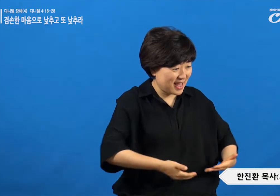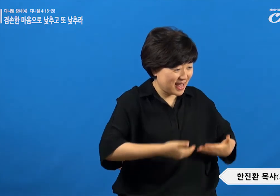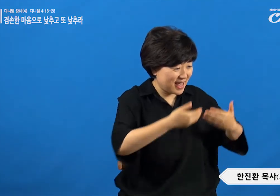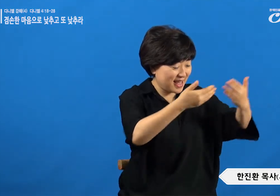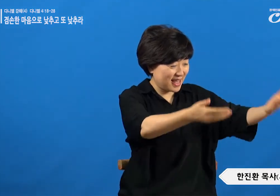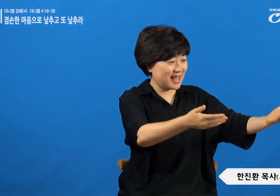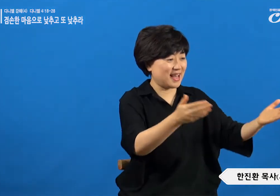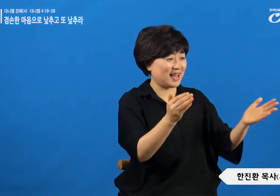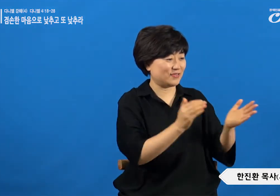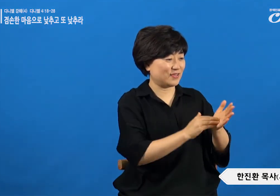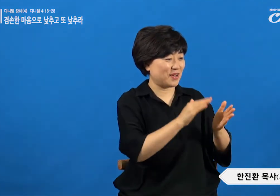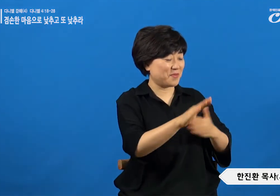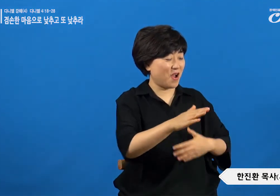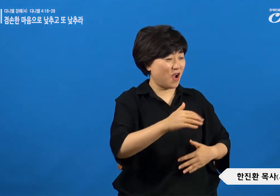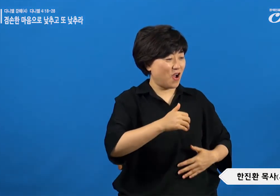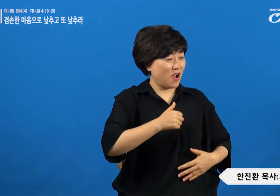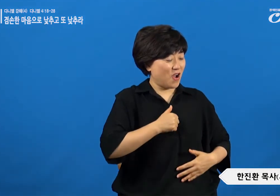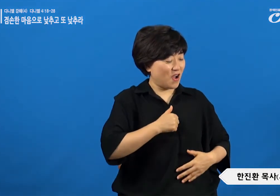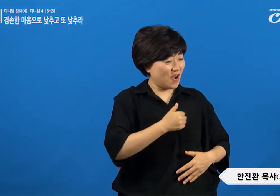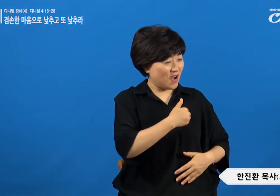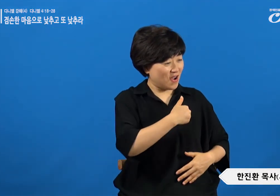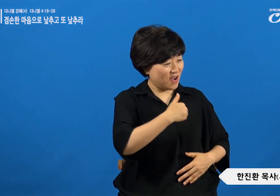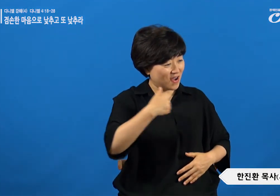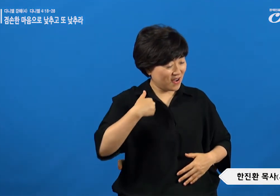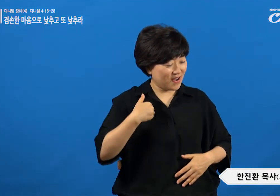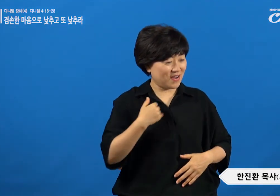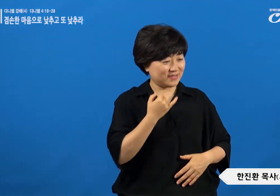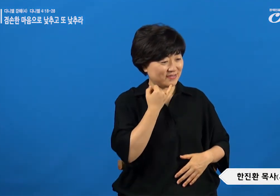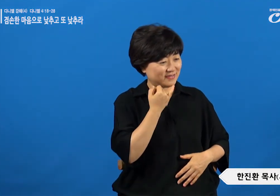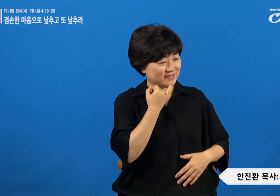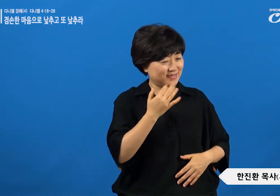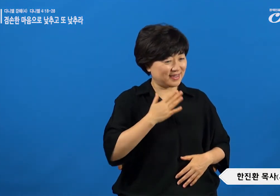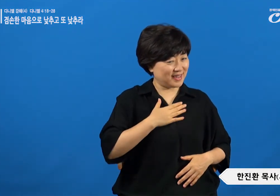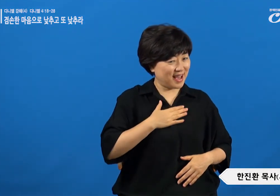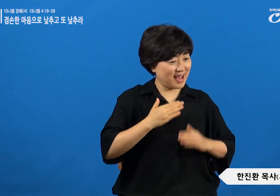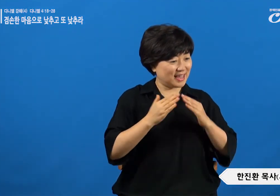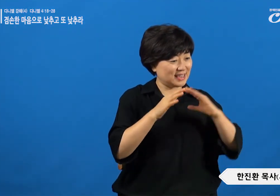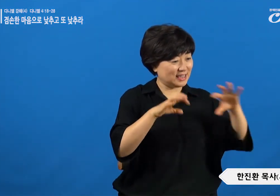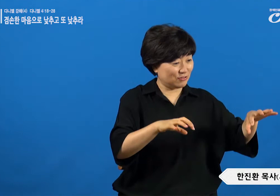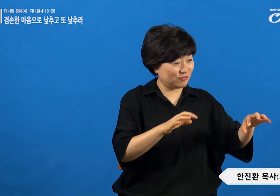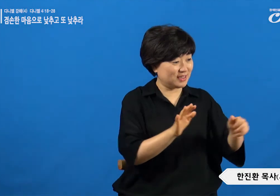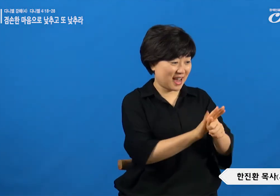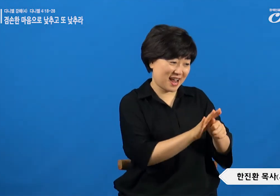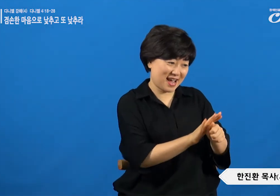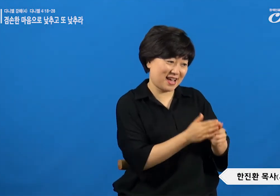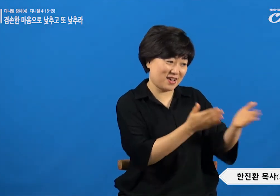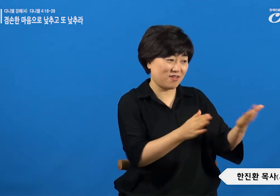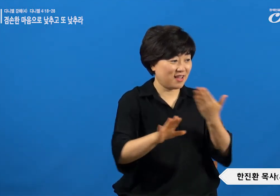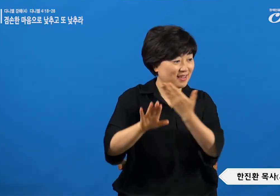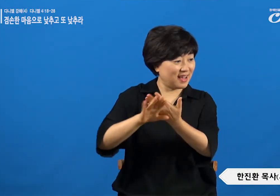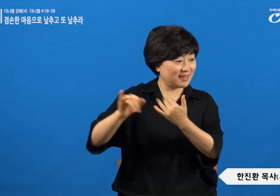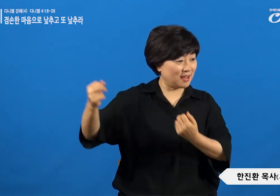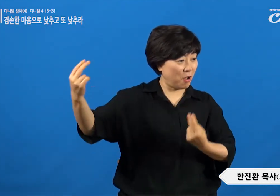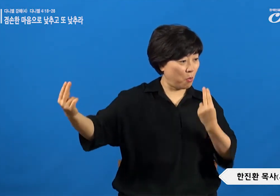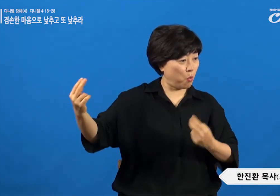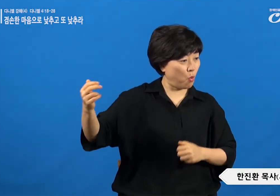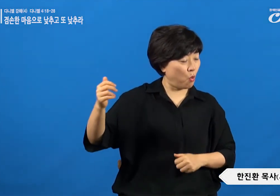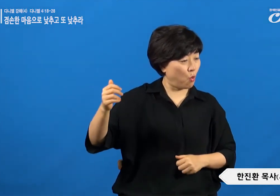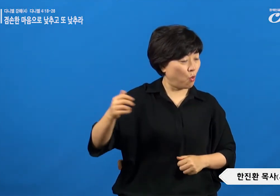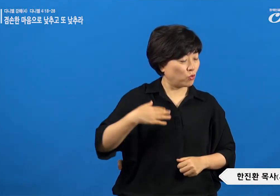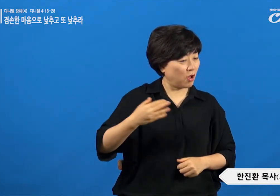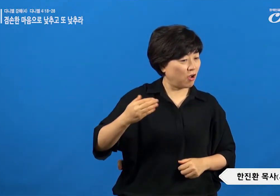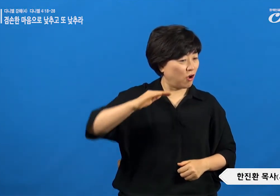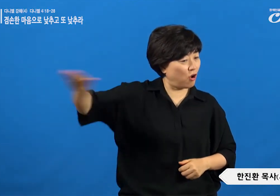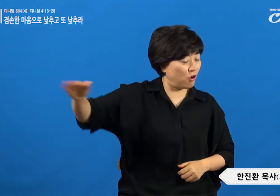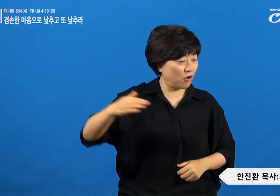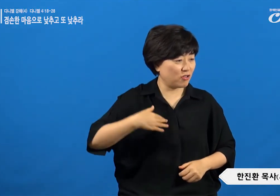보면 은근히 자부심이 생기기 시작합니다. 나는 이웃 사랑에서만큼은 다른 사람들보다 조금